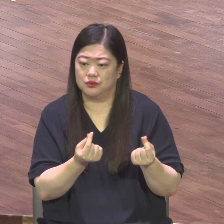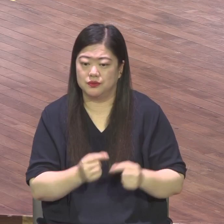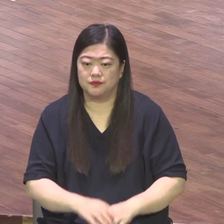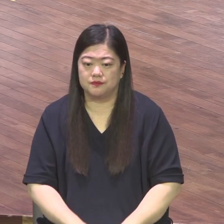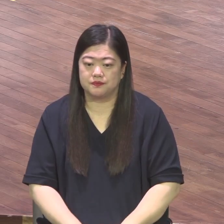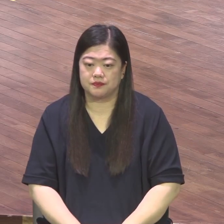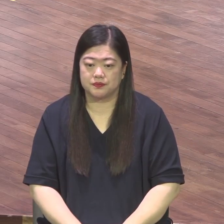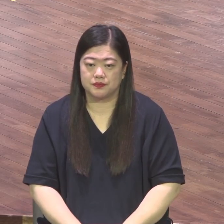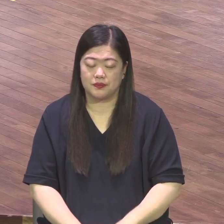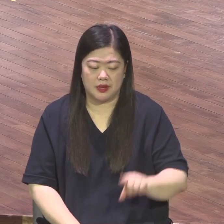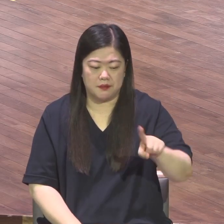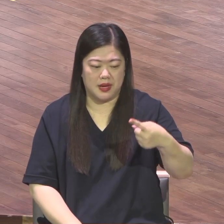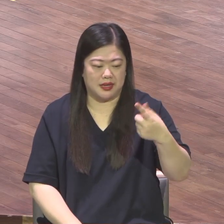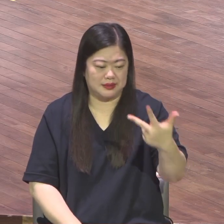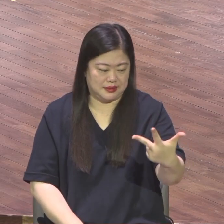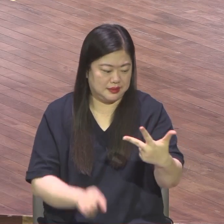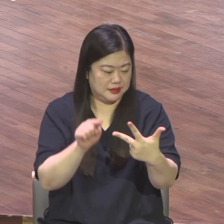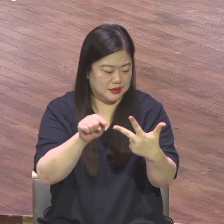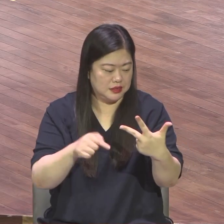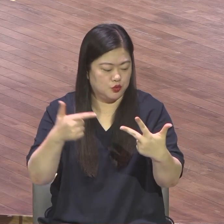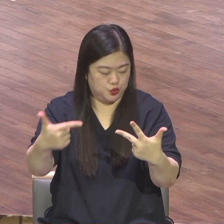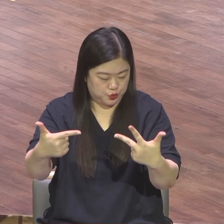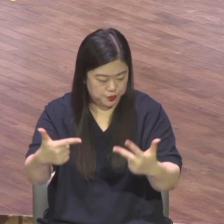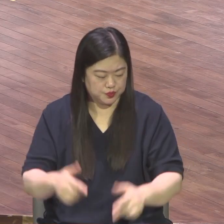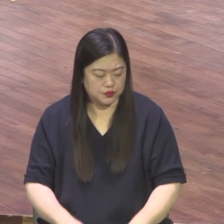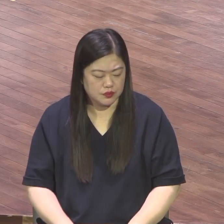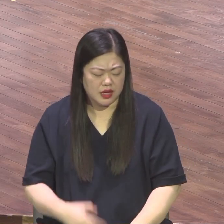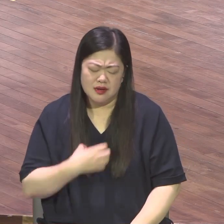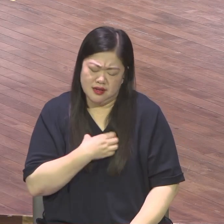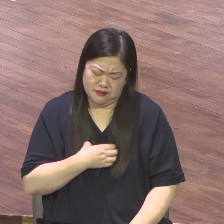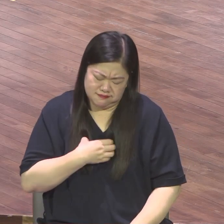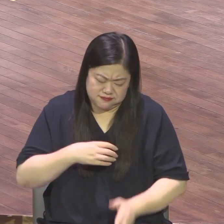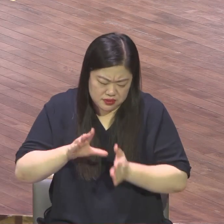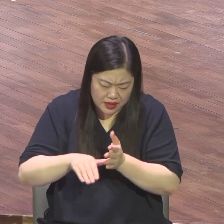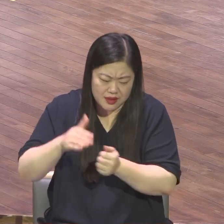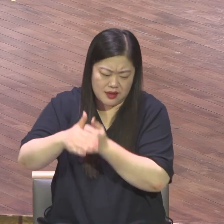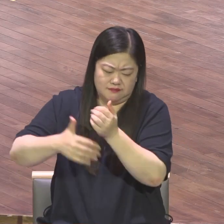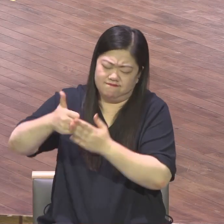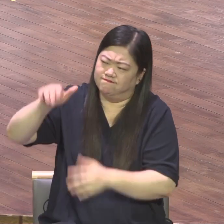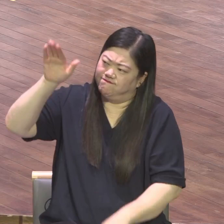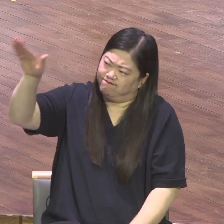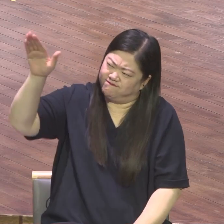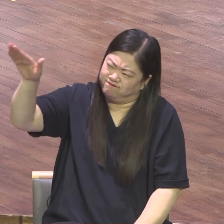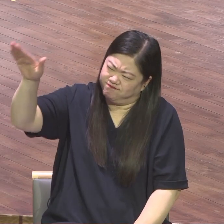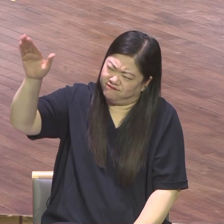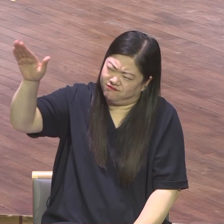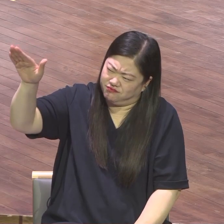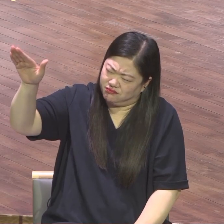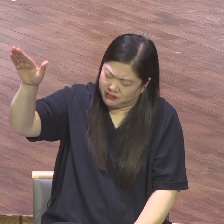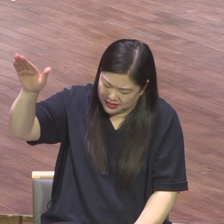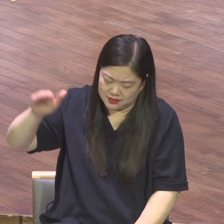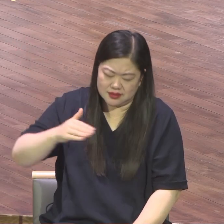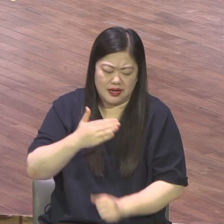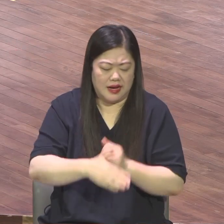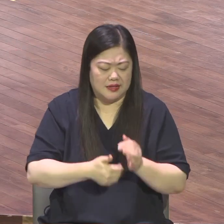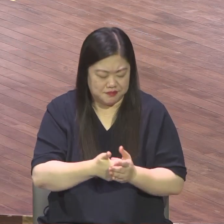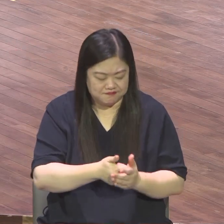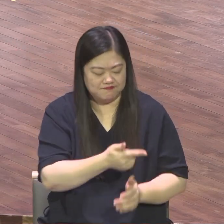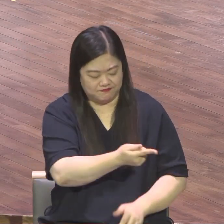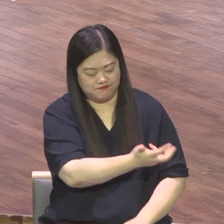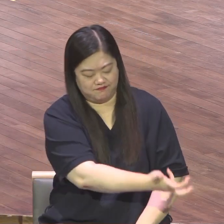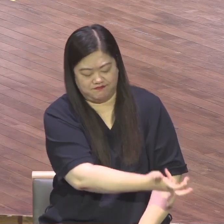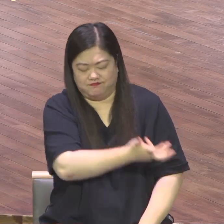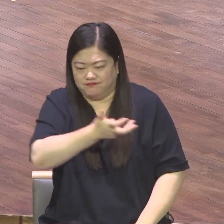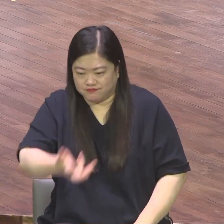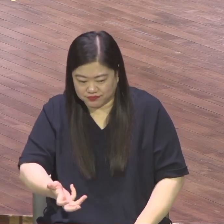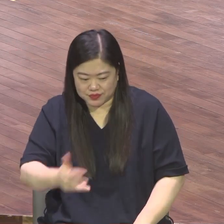6절 보세요. 이에 그들이 근심 중에 여호와께 부르짖으며 그들의 고통에서 건지시고 또